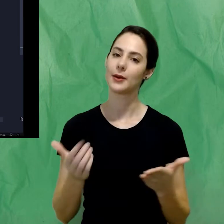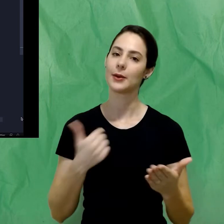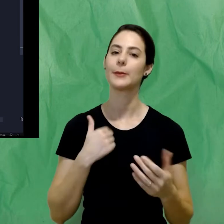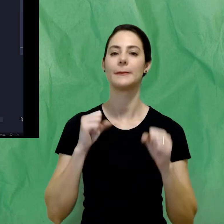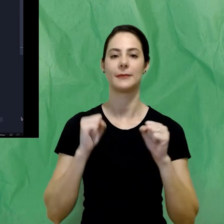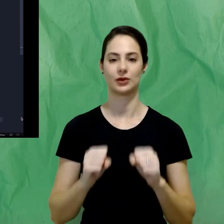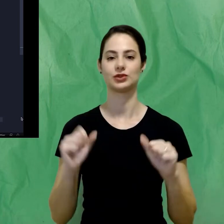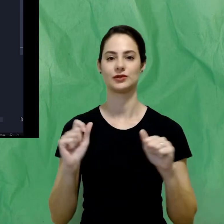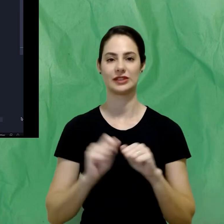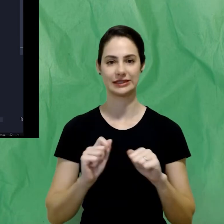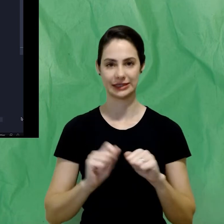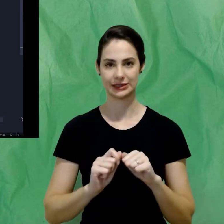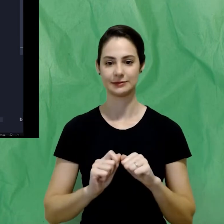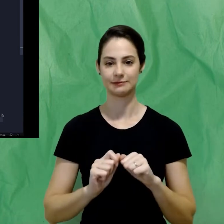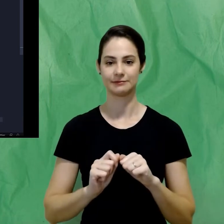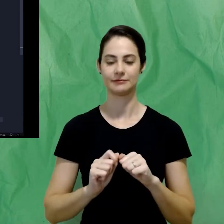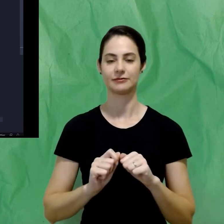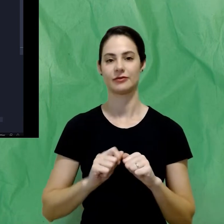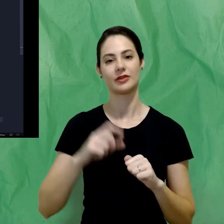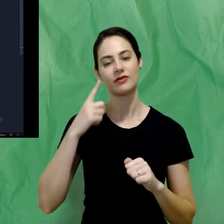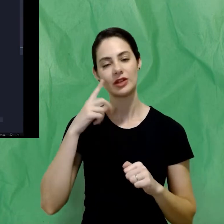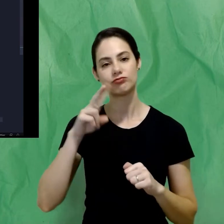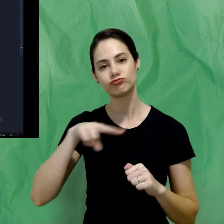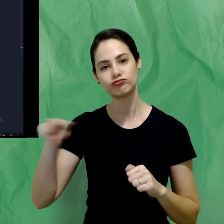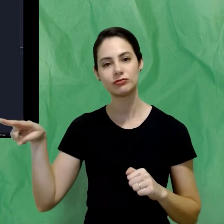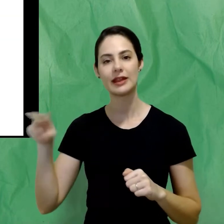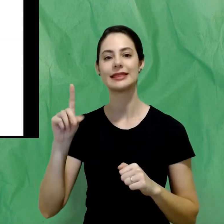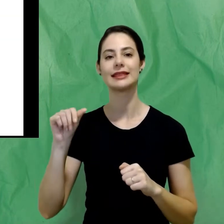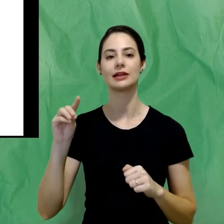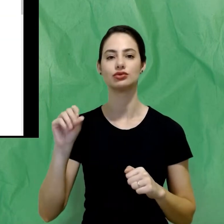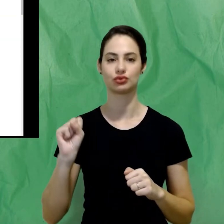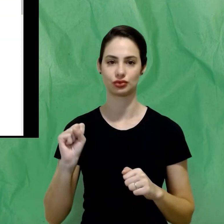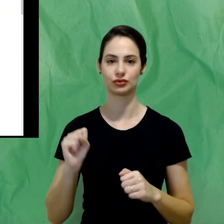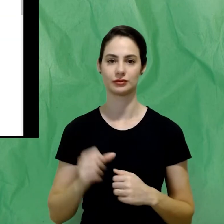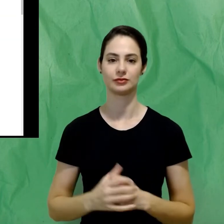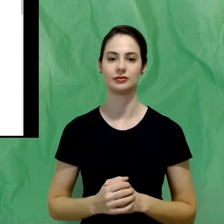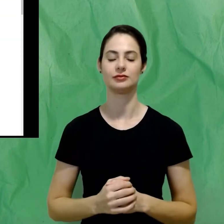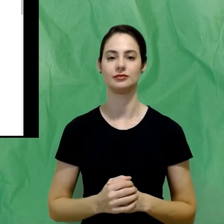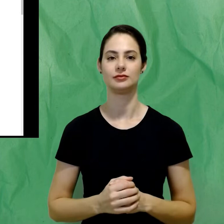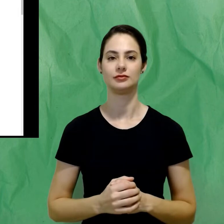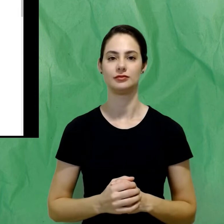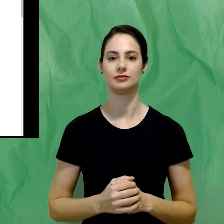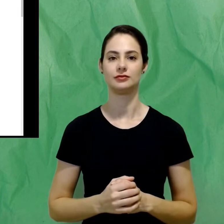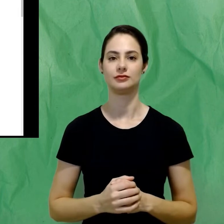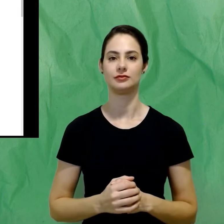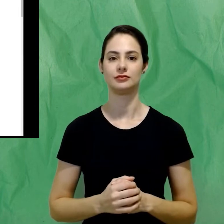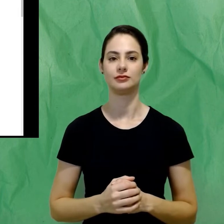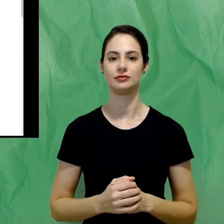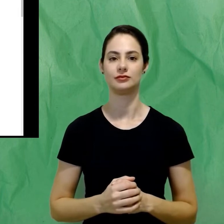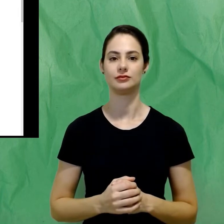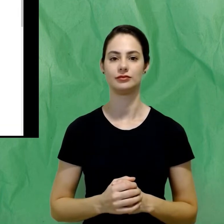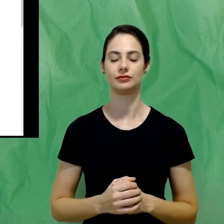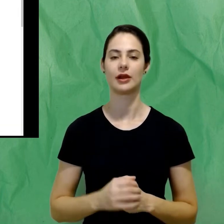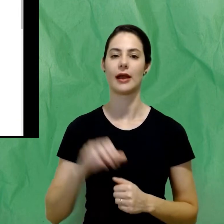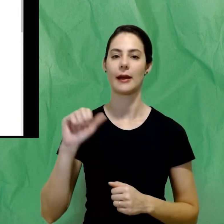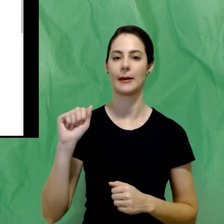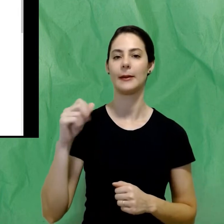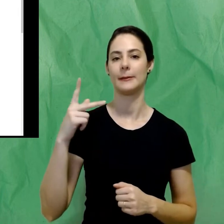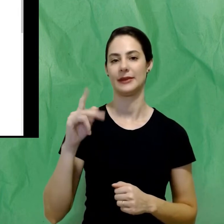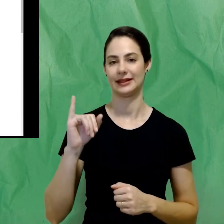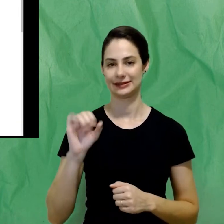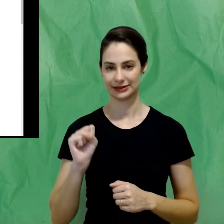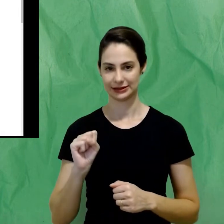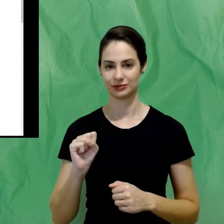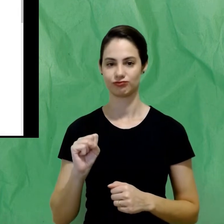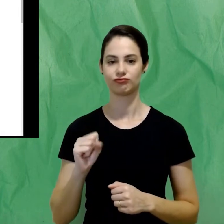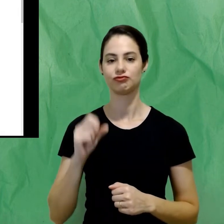fazer a leitura dos dados desse arquivo. Se a gente for aqui nessa documentação do File API,